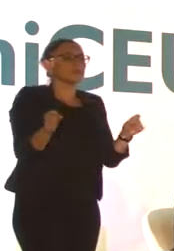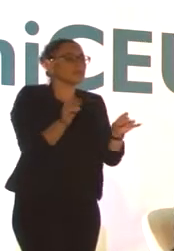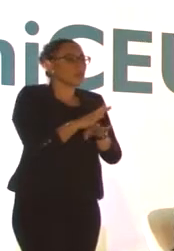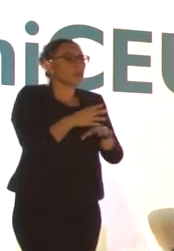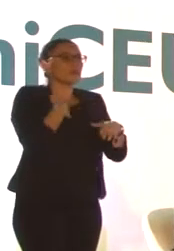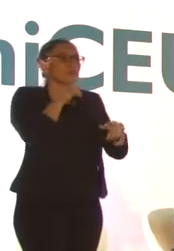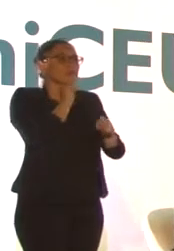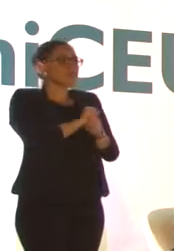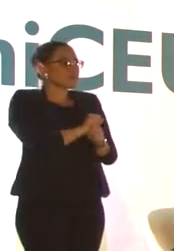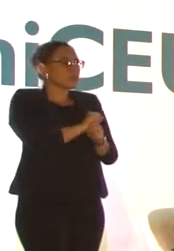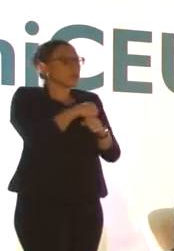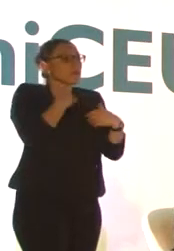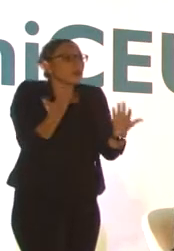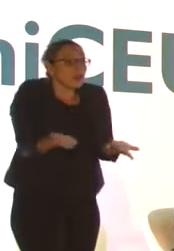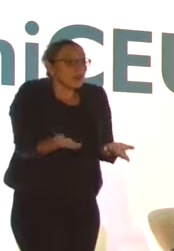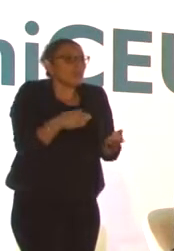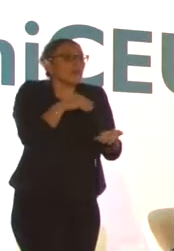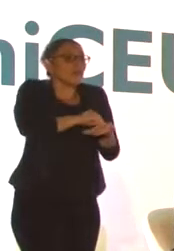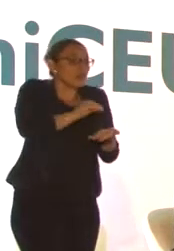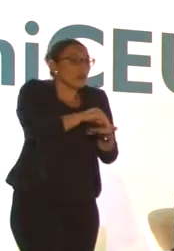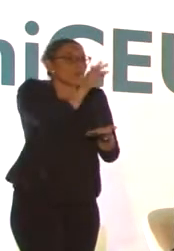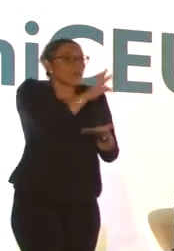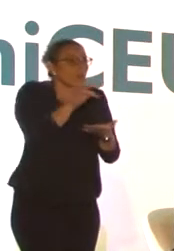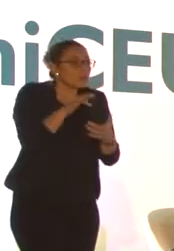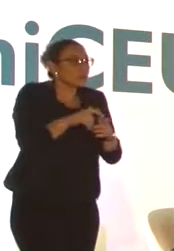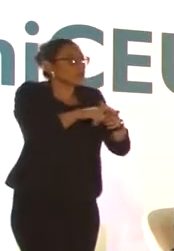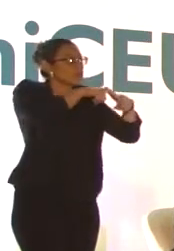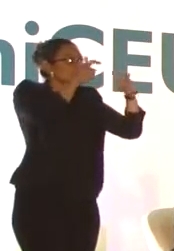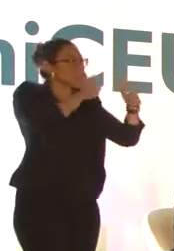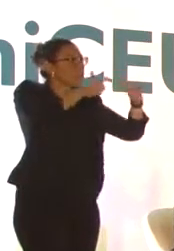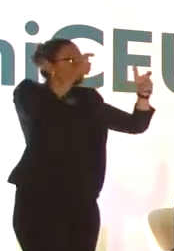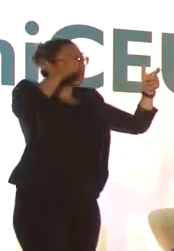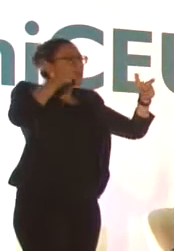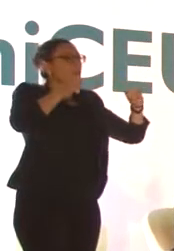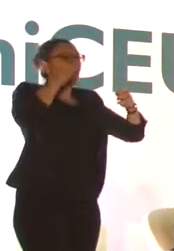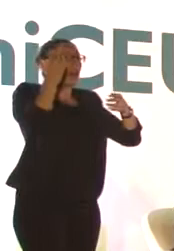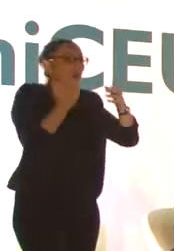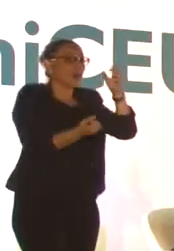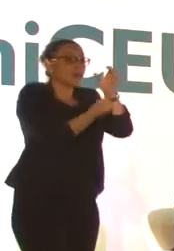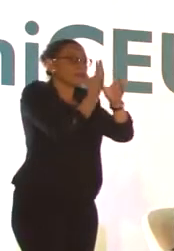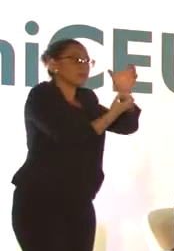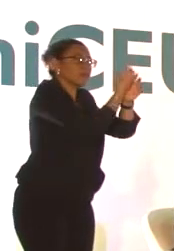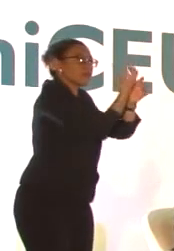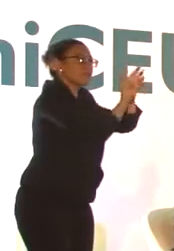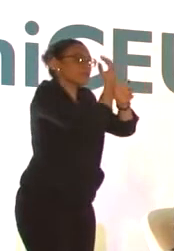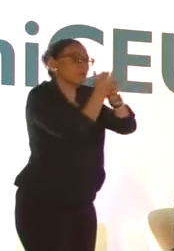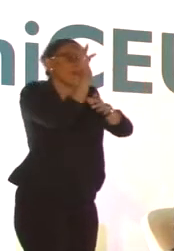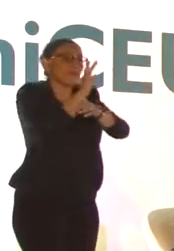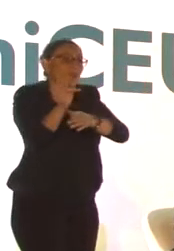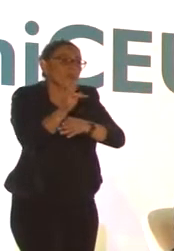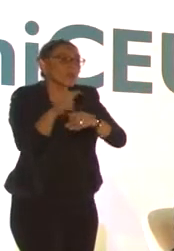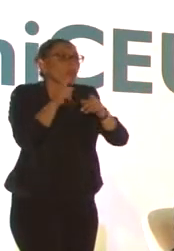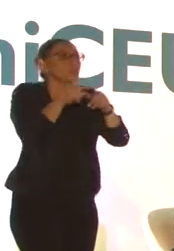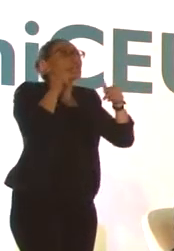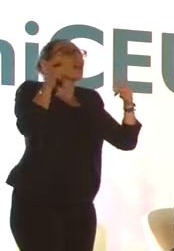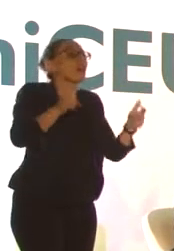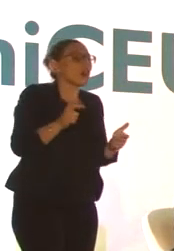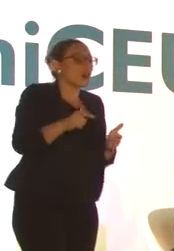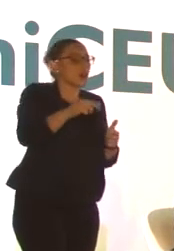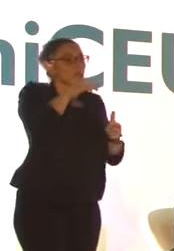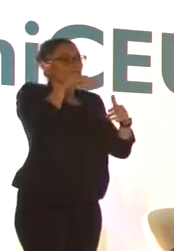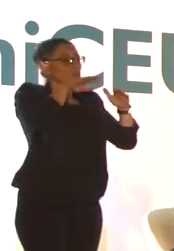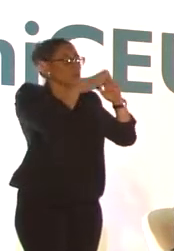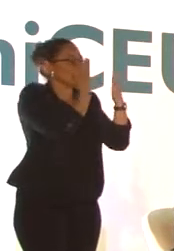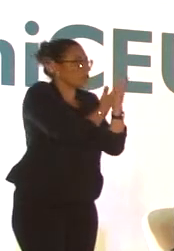conseguir levar um número cada vez maior de universidades no céu, que é um espaço de cultura, que é um espaço